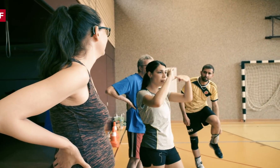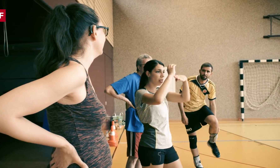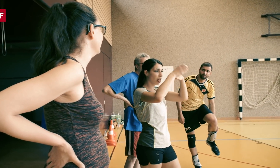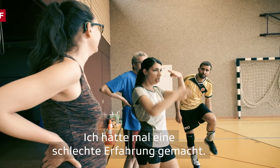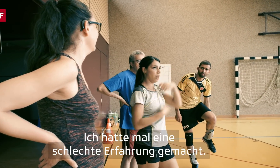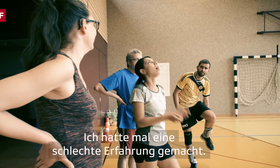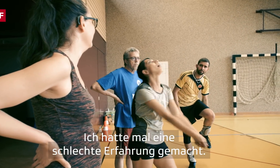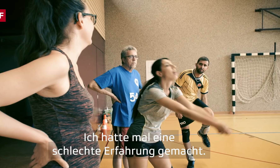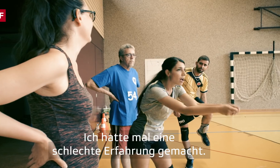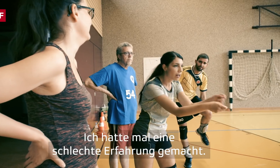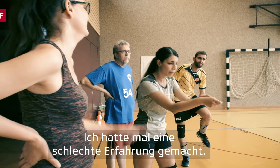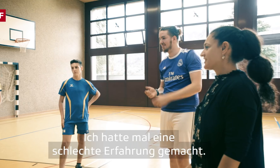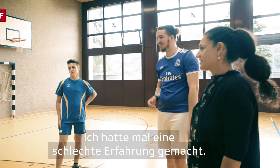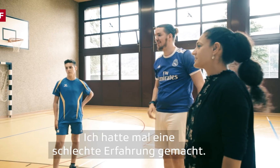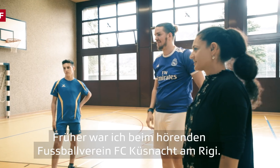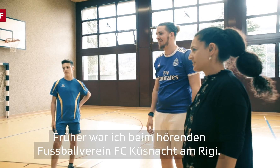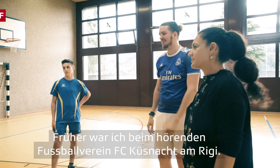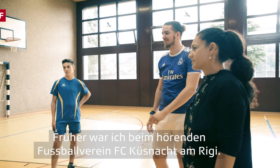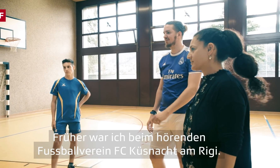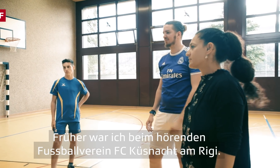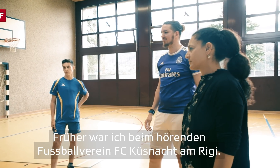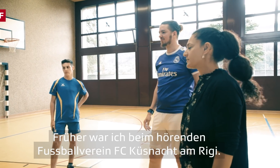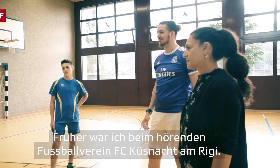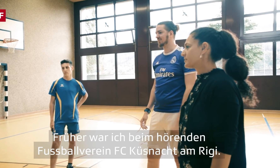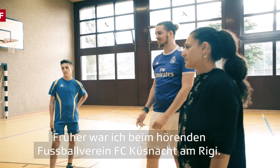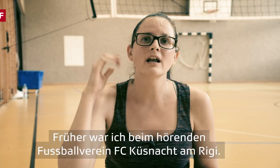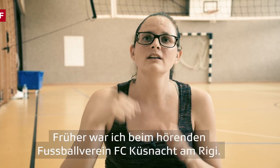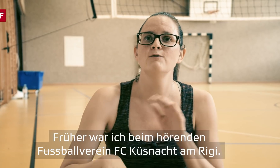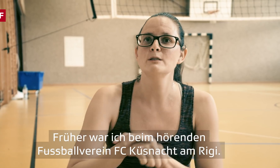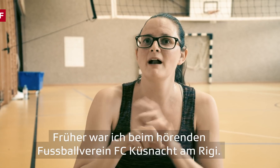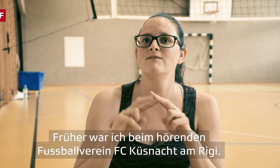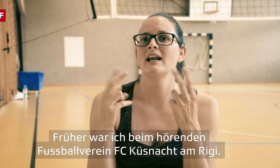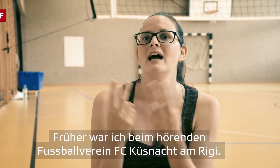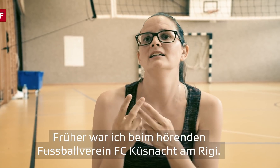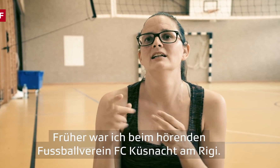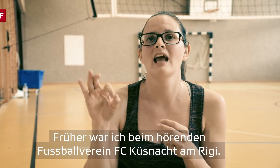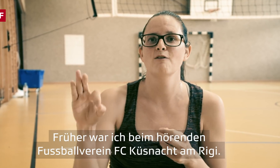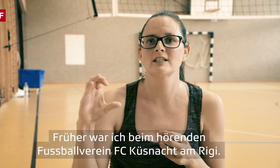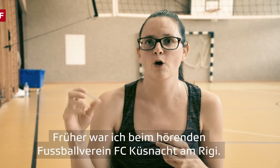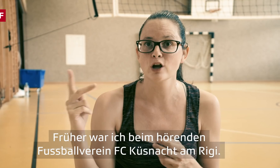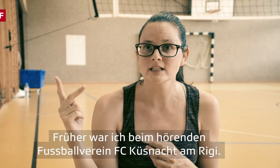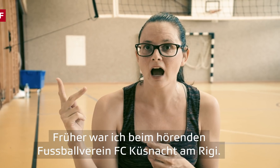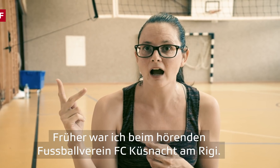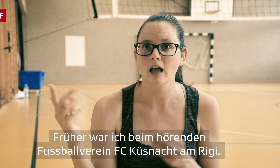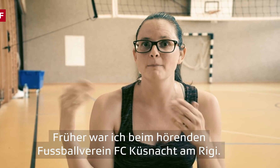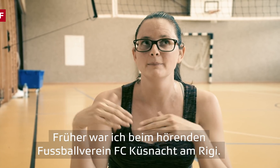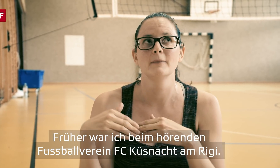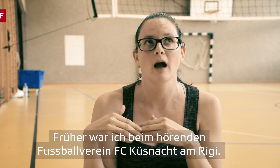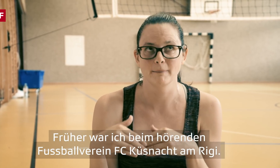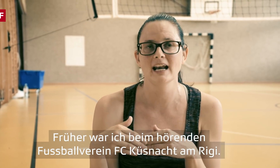Ich habe eine schlechte Erfahrung gehabt. Früher war bei der Hörenden Fußballverein in FC Küsnacht am